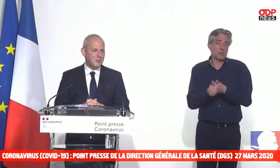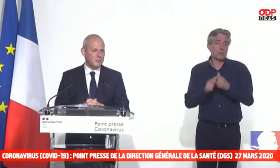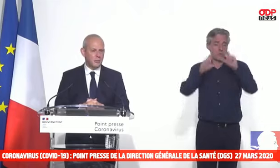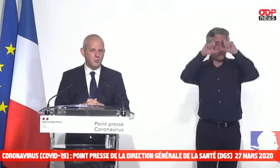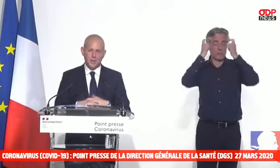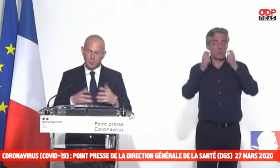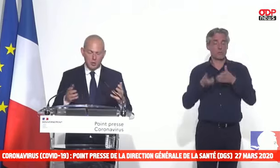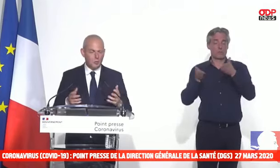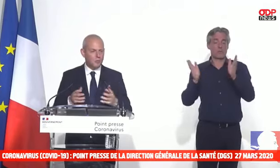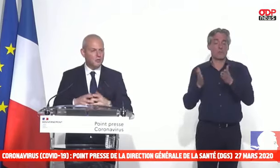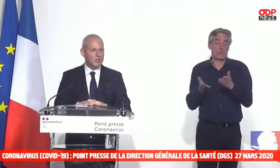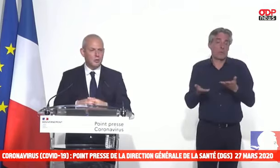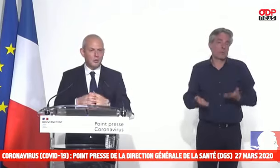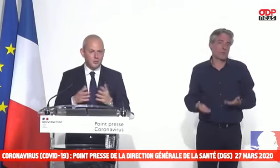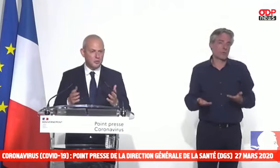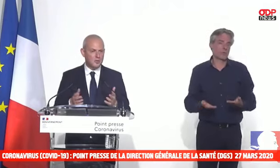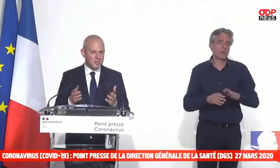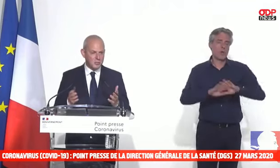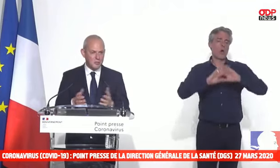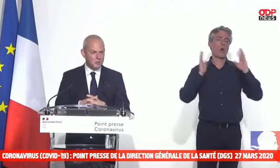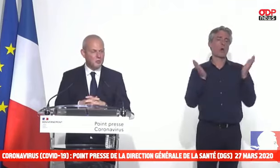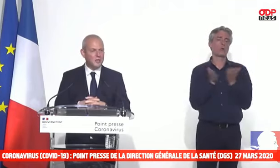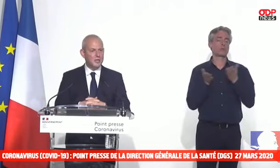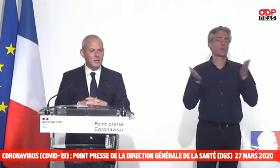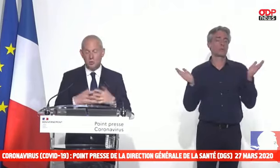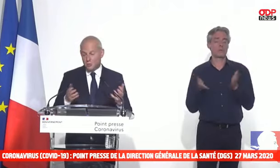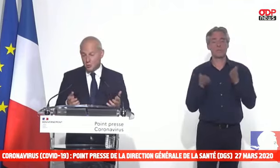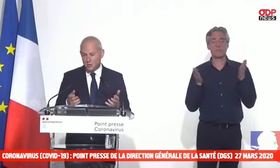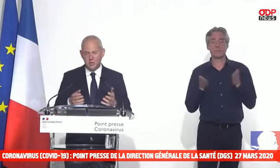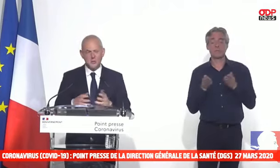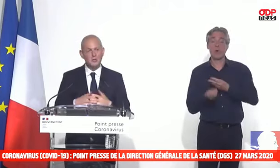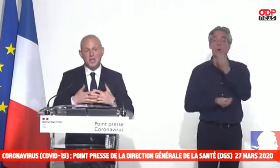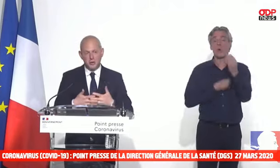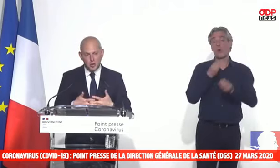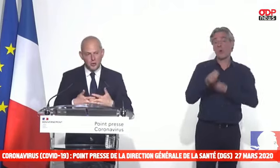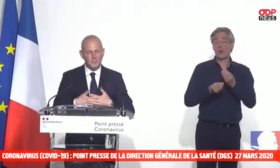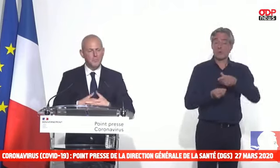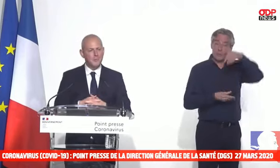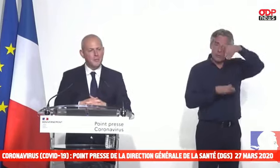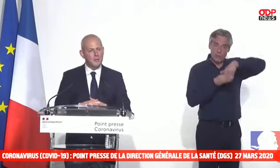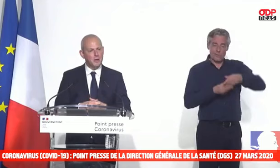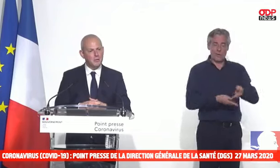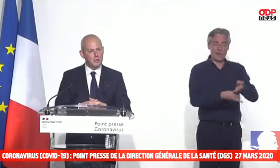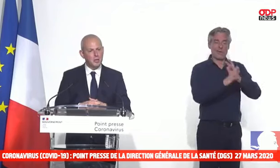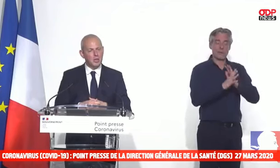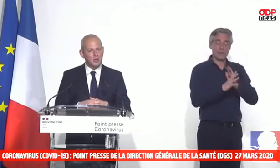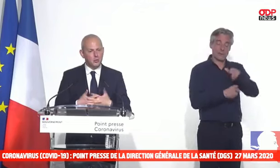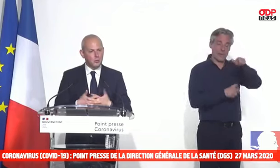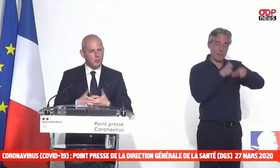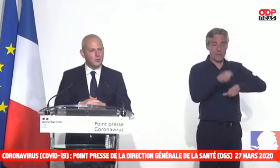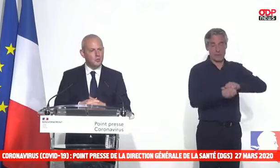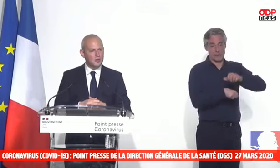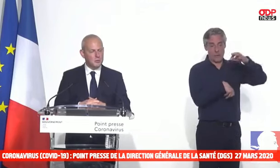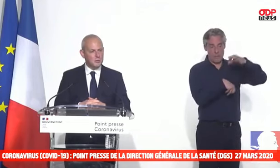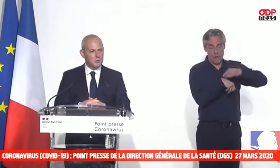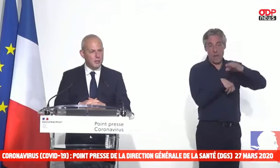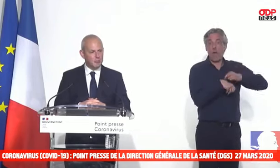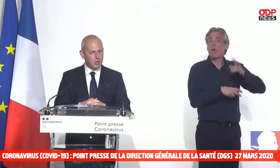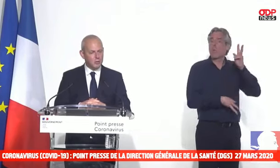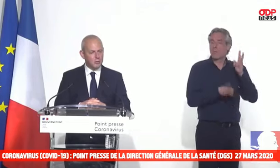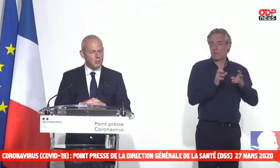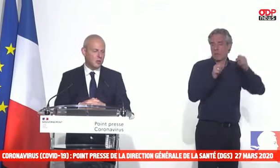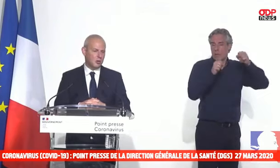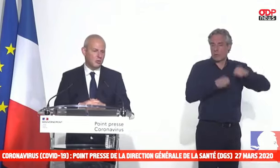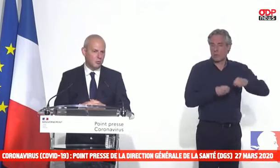de l'établissement. Mais comme on le sait, l'ensemble des établissements hospitaliers ou l'ensemble des établissements qui accueillent des personnes sont susceptibles